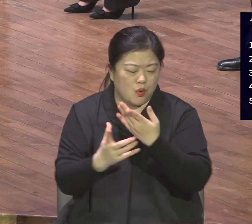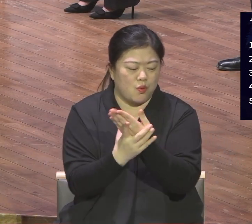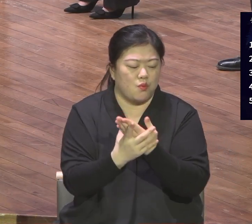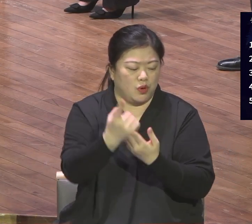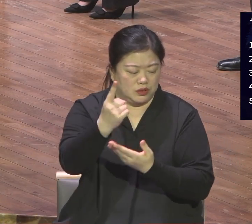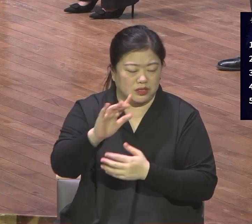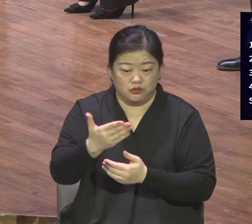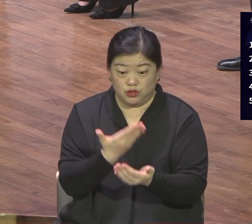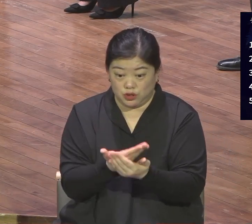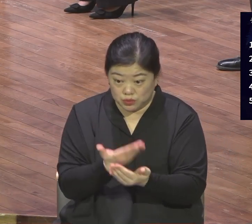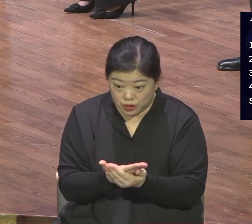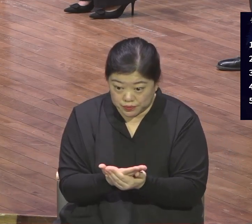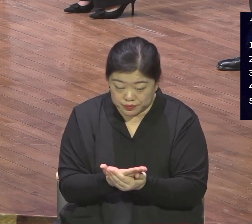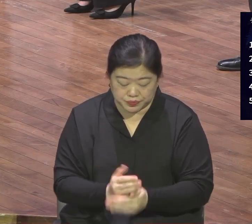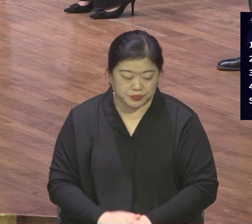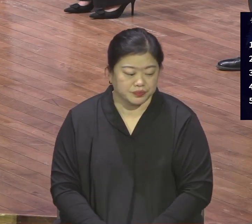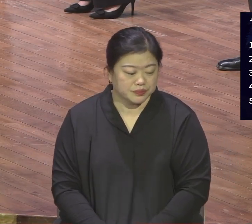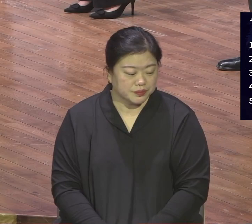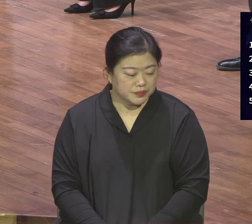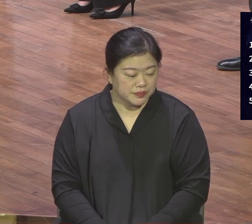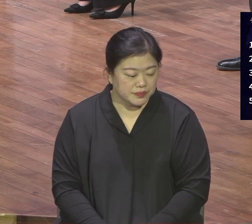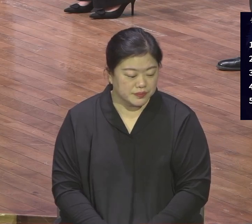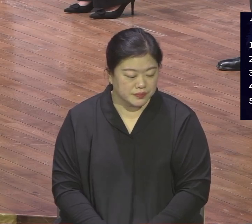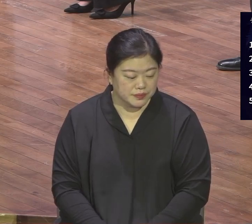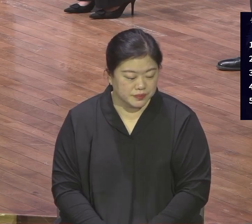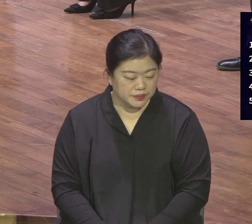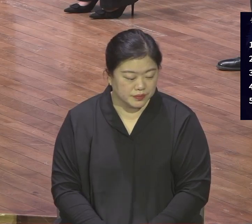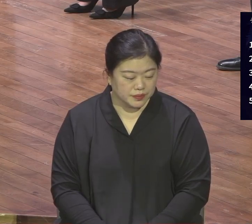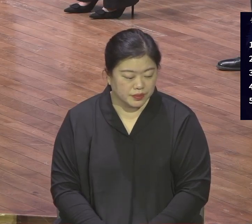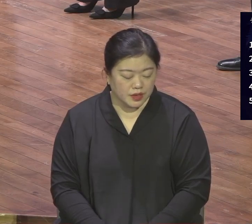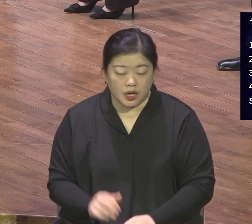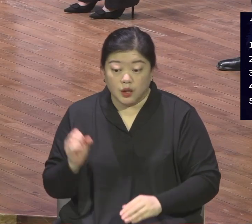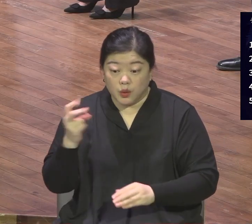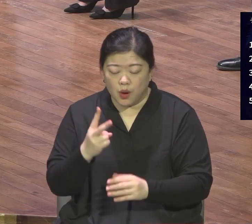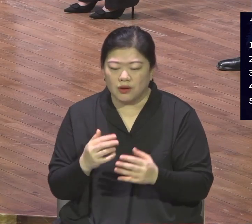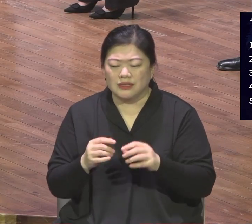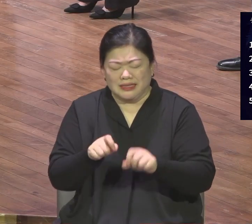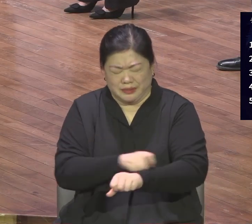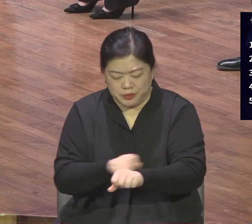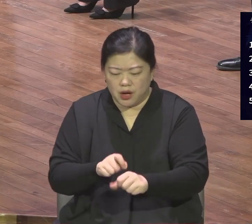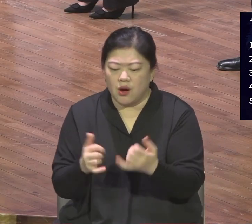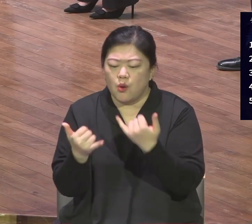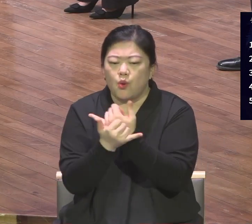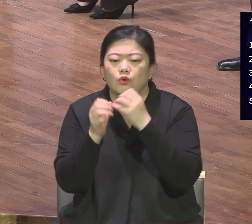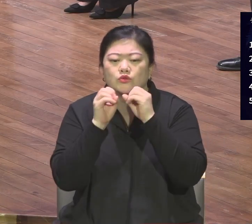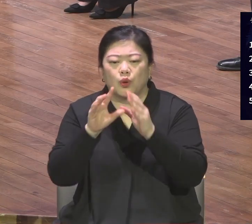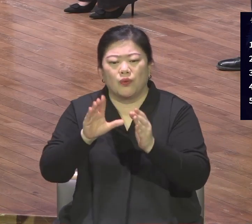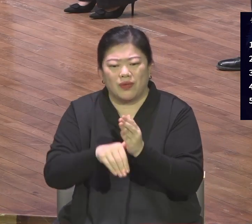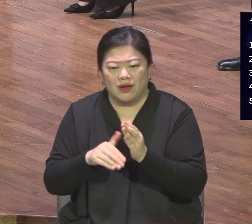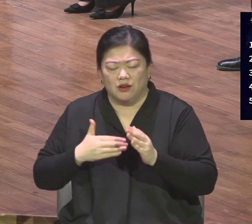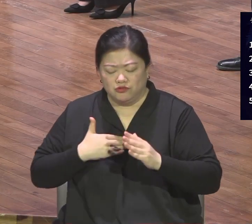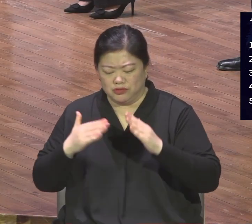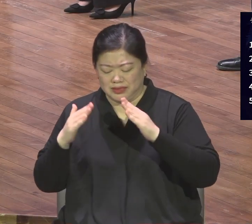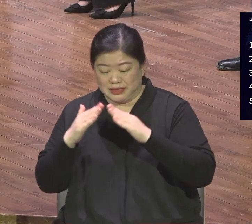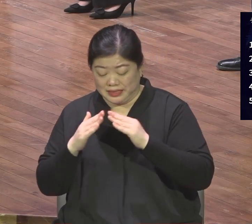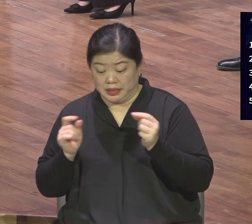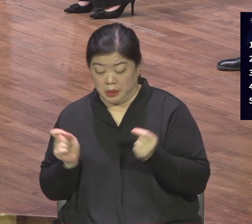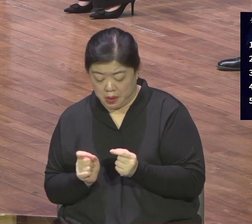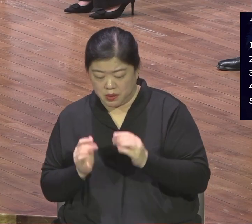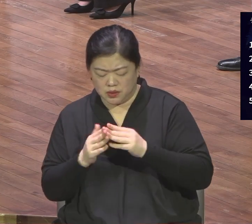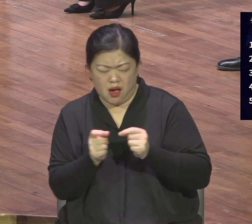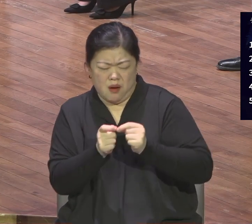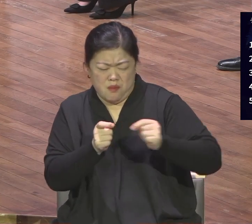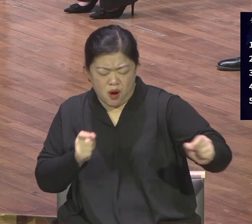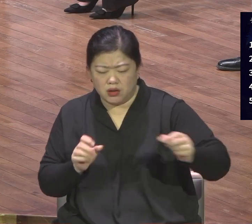골육전도가 되어지는 응답을 체험하게 하여 주시옵소서. 골육전도에 방해하는 흑암이 떠나가고 우리의 가정 가문에